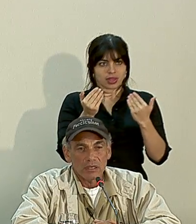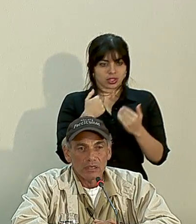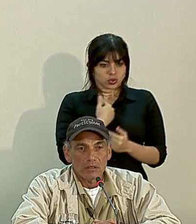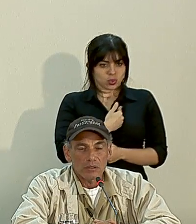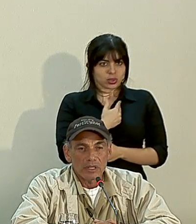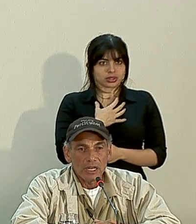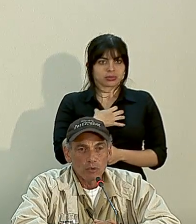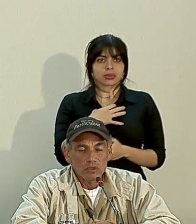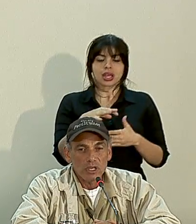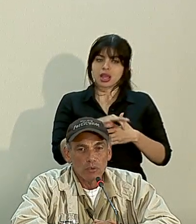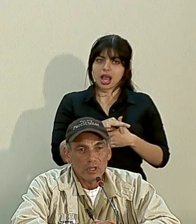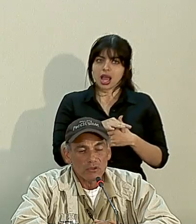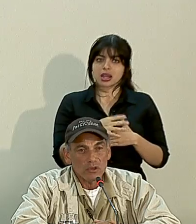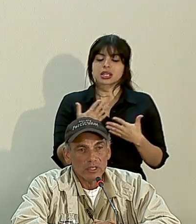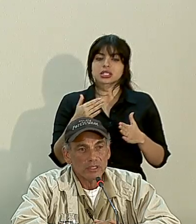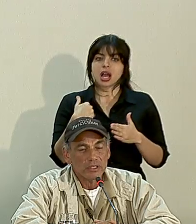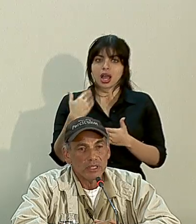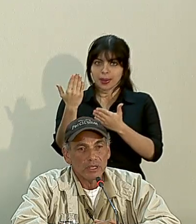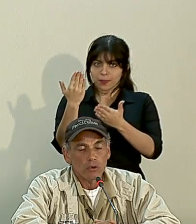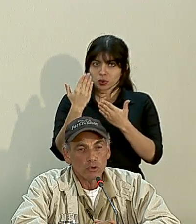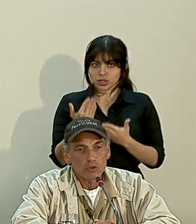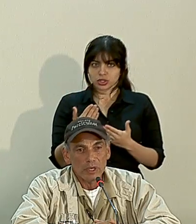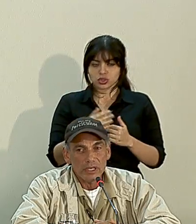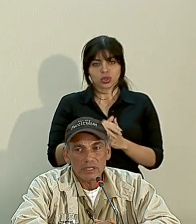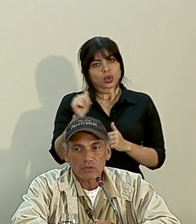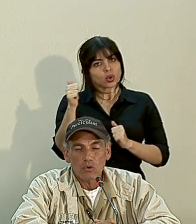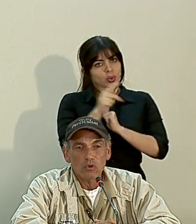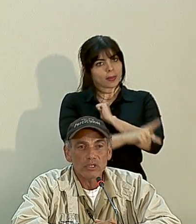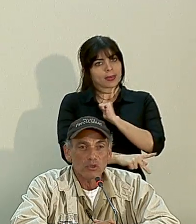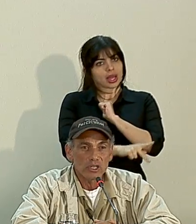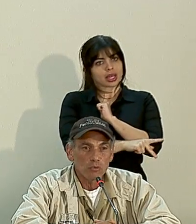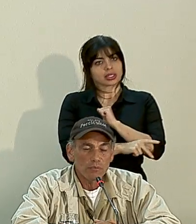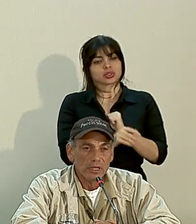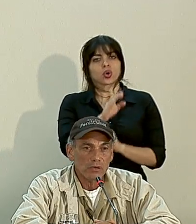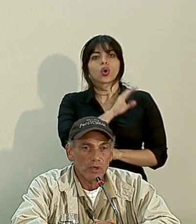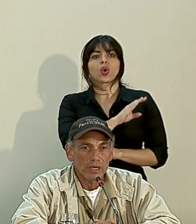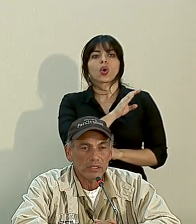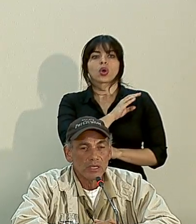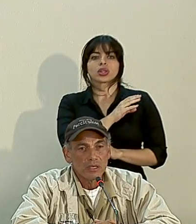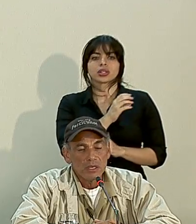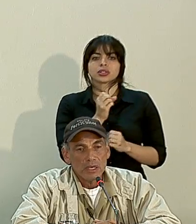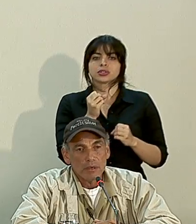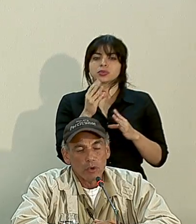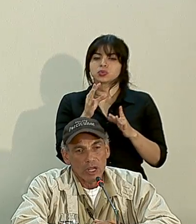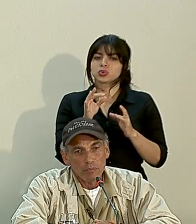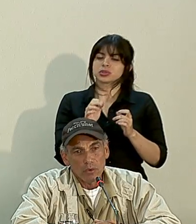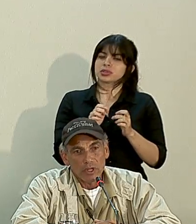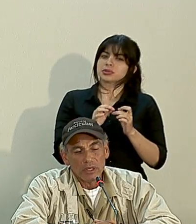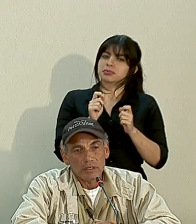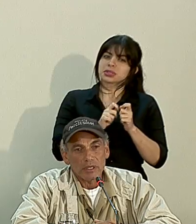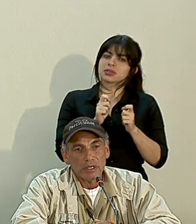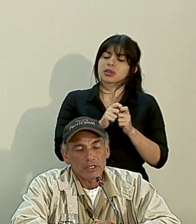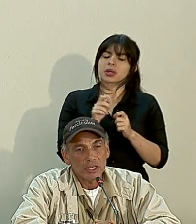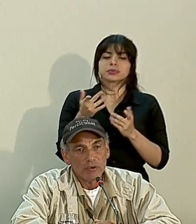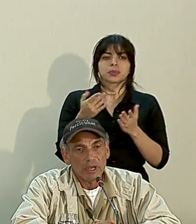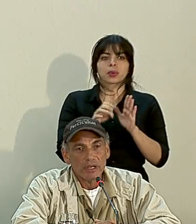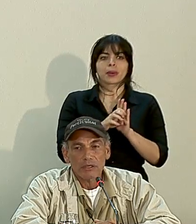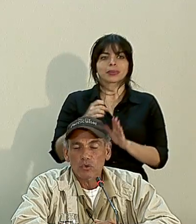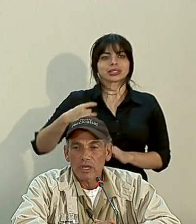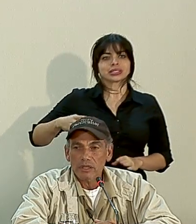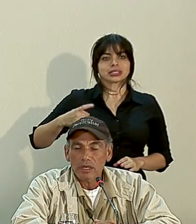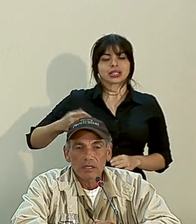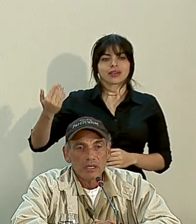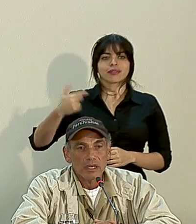carne. Tenemos importaciones de otros países con condiciones muy particulares. Por ejemplo, de Chile